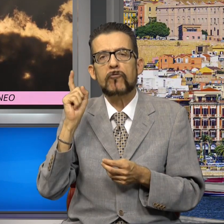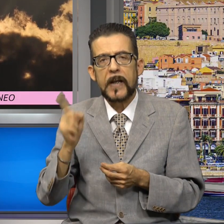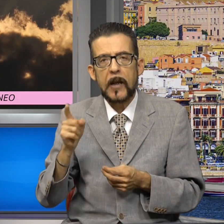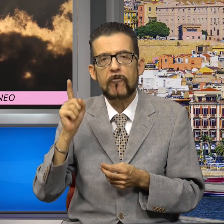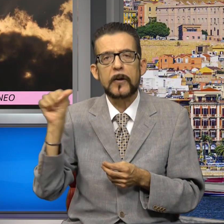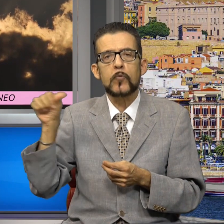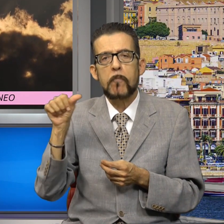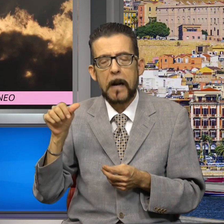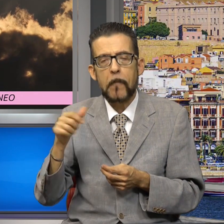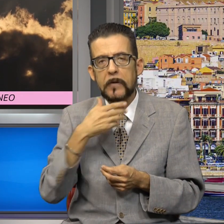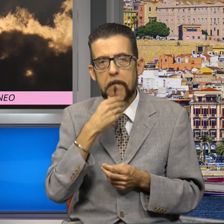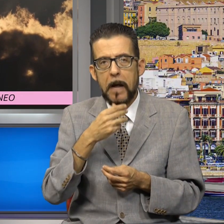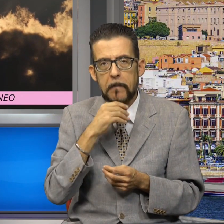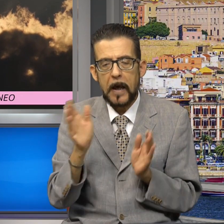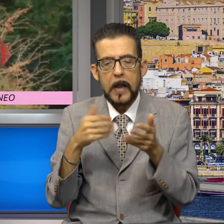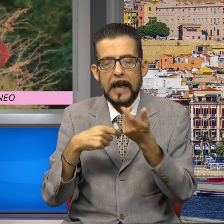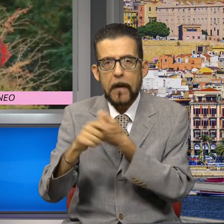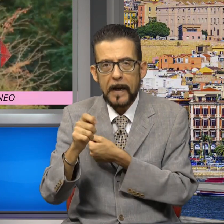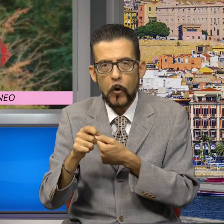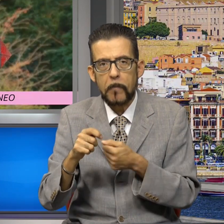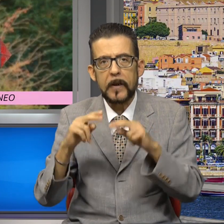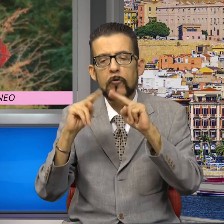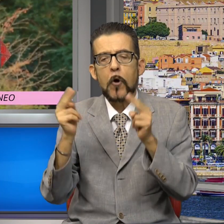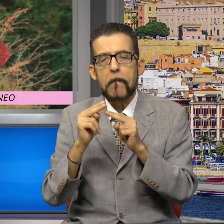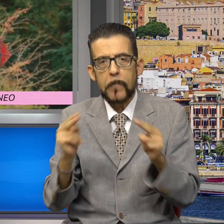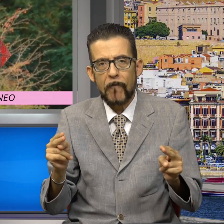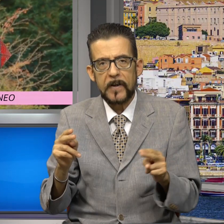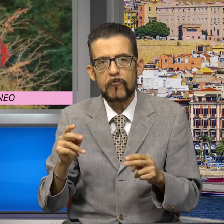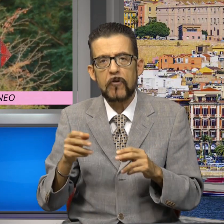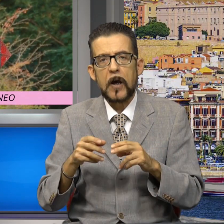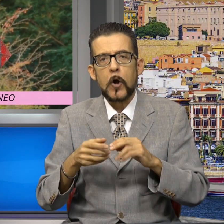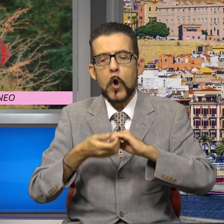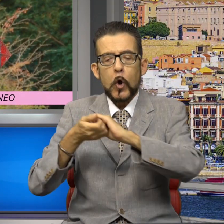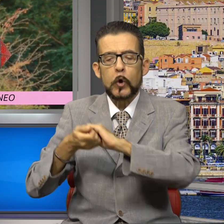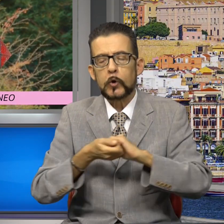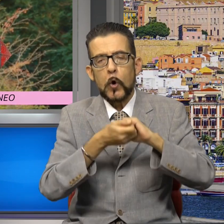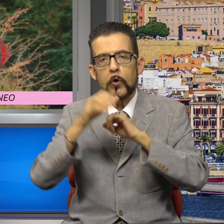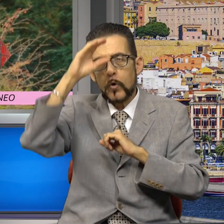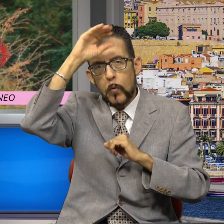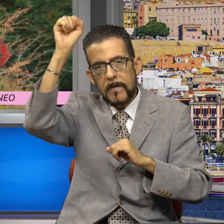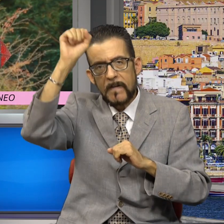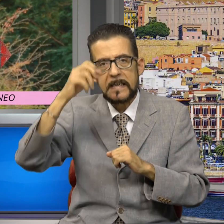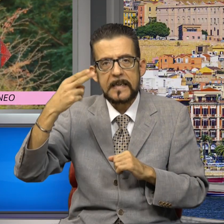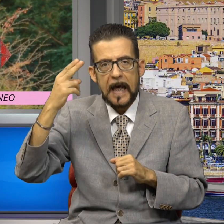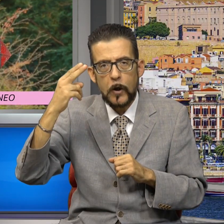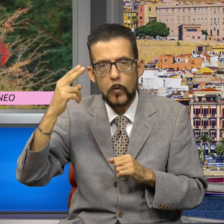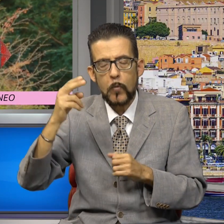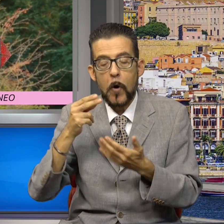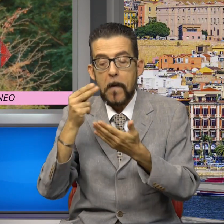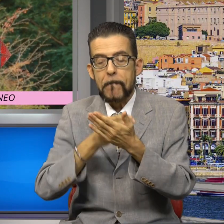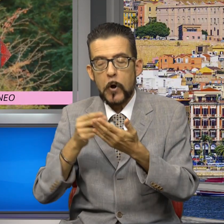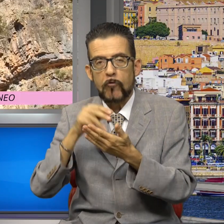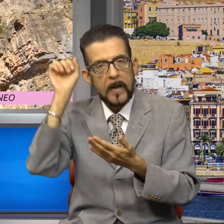Supramonte e Barbagia, Camera di Commercio, Provincia e Consorzio Universitario di Nuoro, oltre alla linea A del progetto Sardegna,